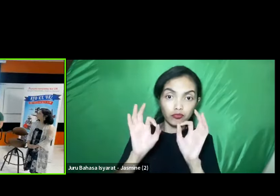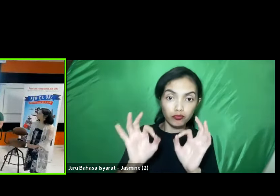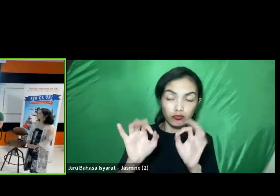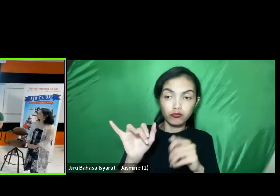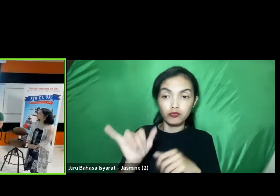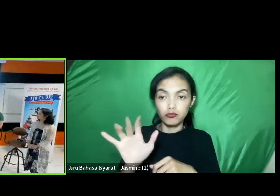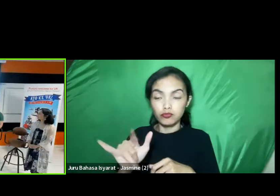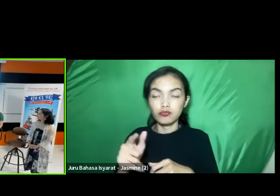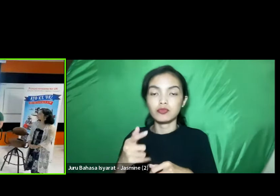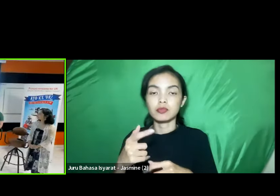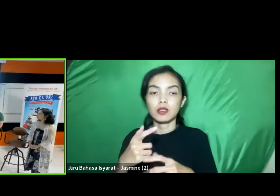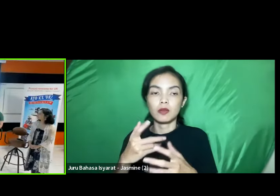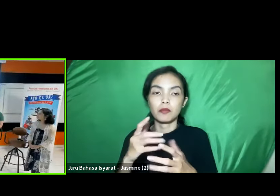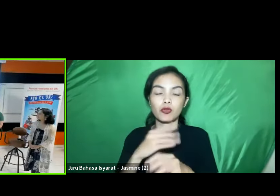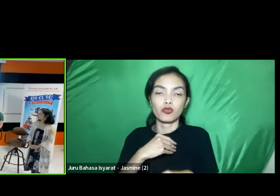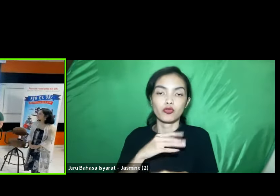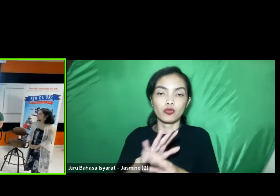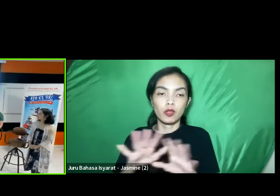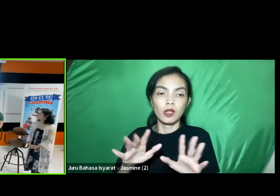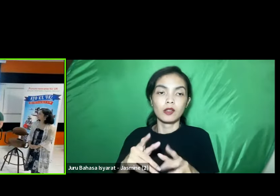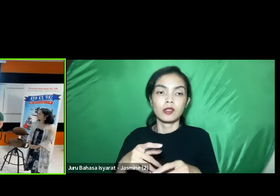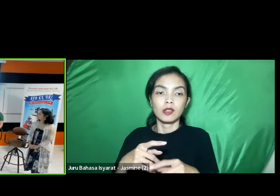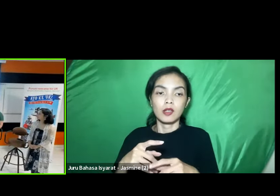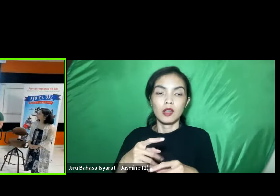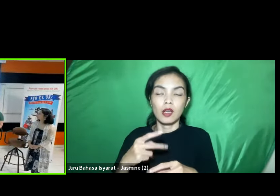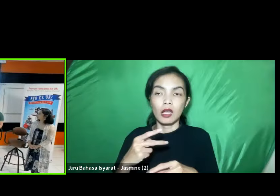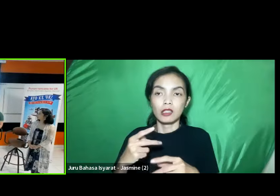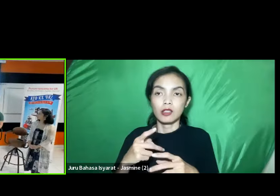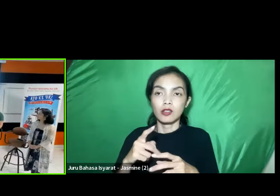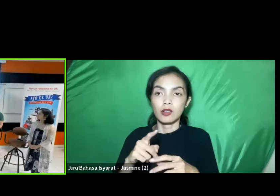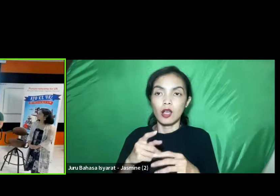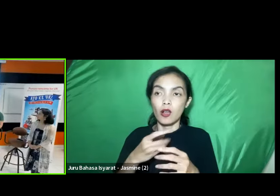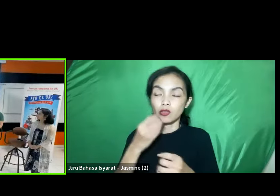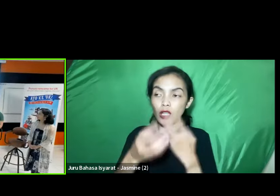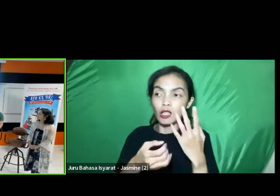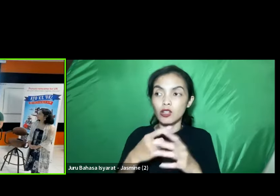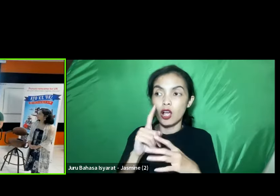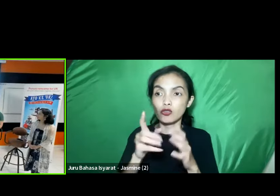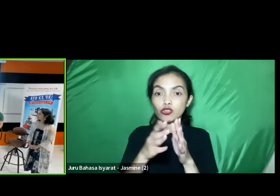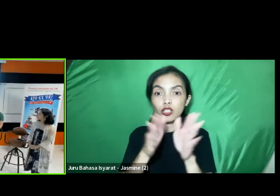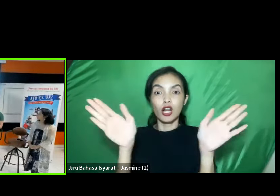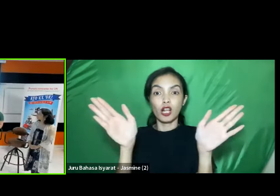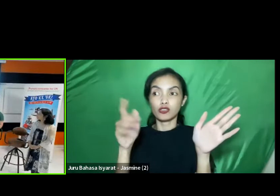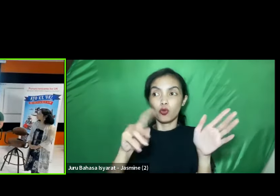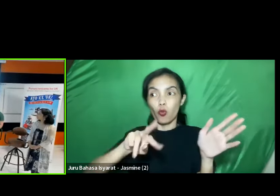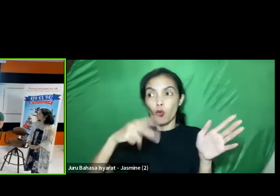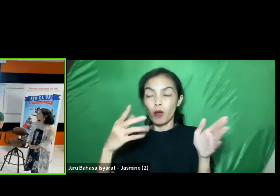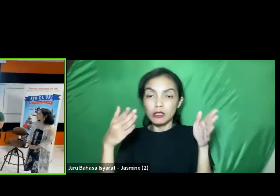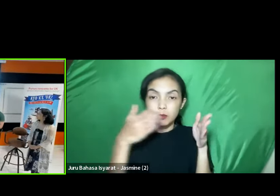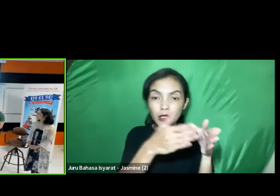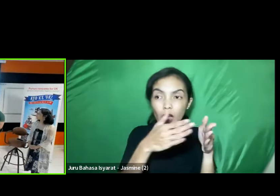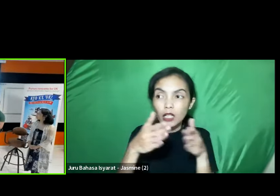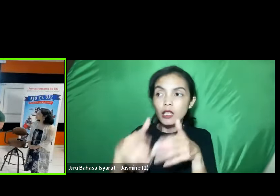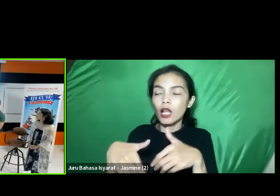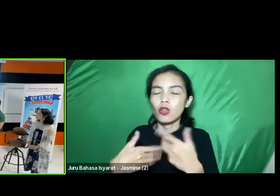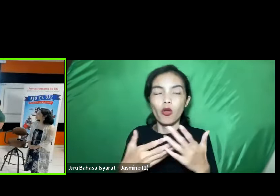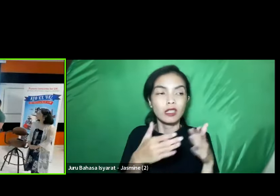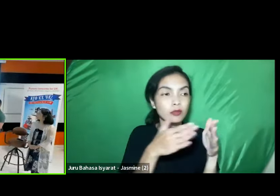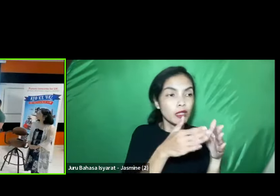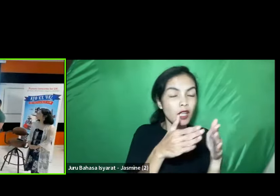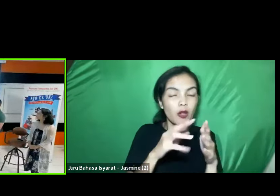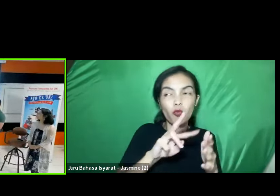sampaikan jangan harus mengubah kita dari jis jadi spesialis atau kebalikan ya Eh